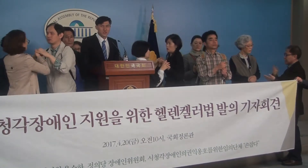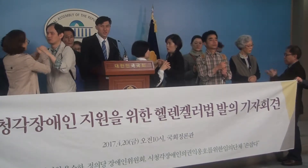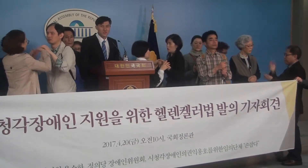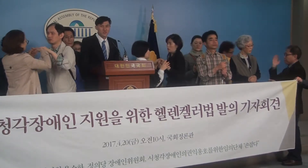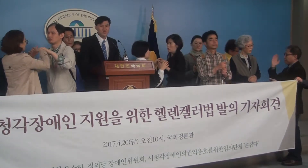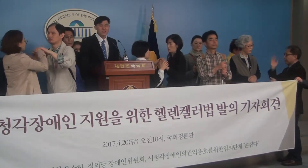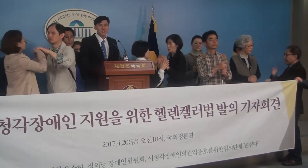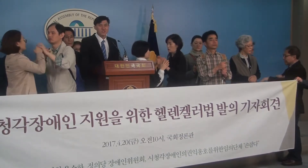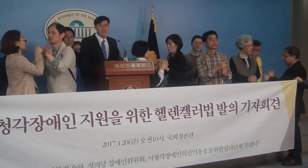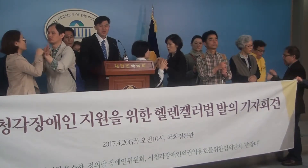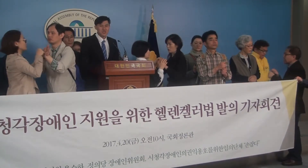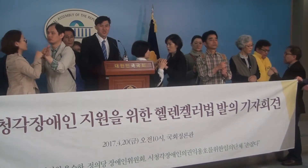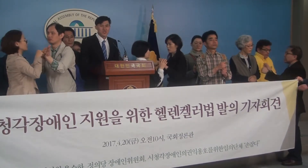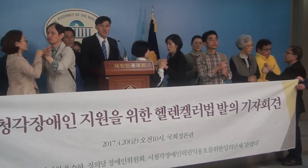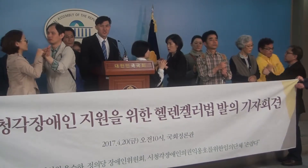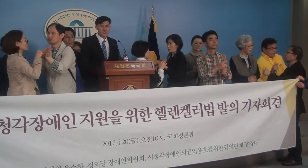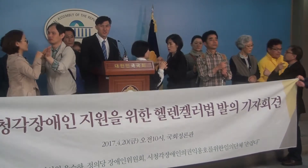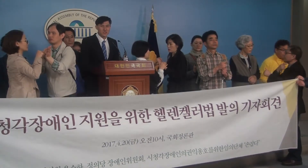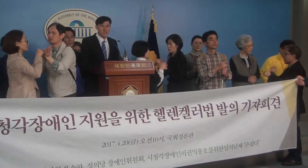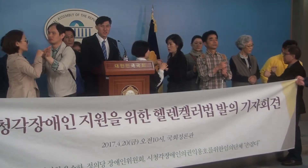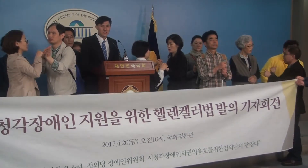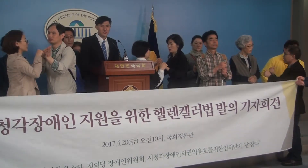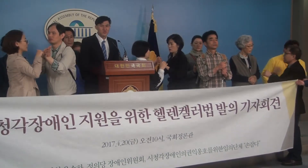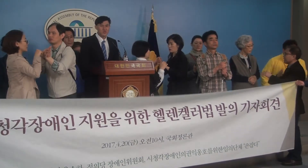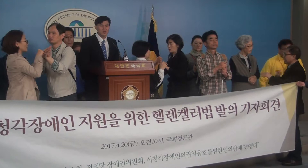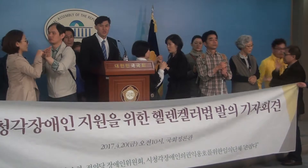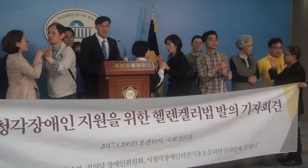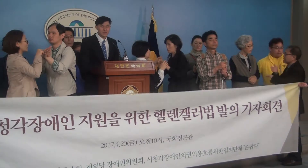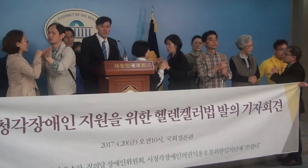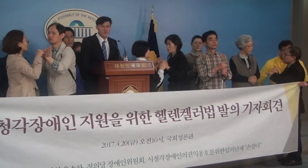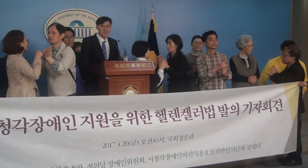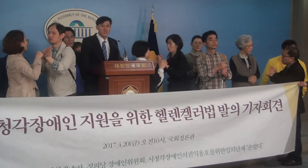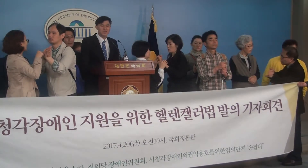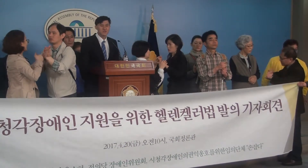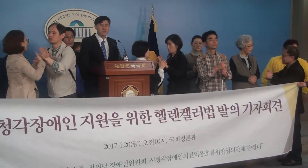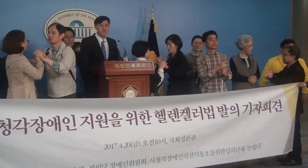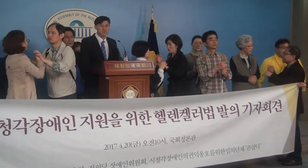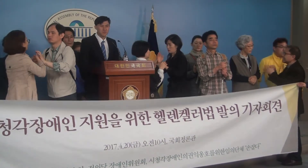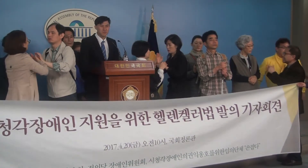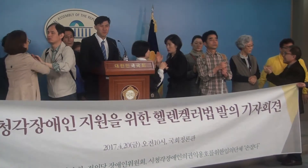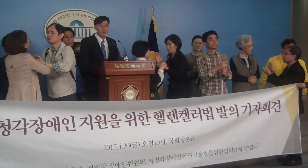온전하게 전달될 수 있도록 최대한 천천히 진행하는 점 양해 구하겠습니다.